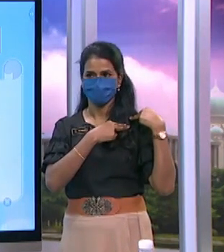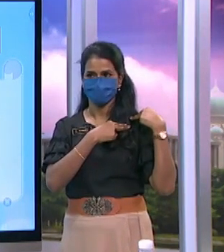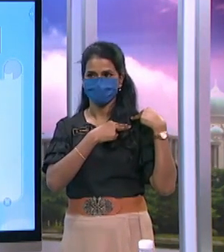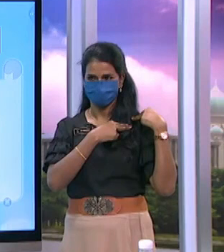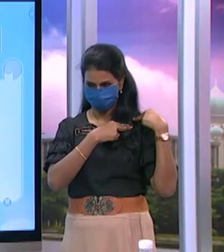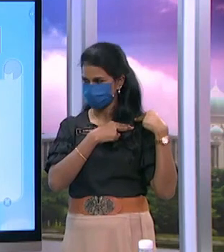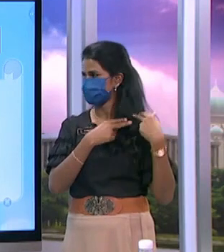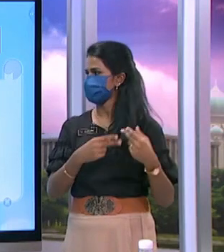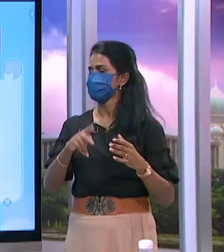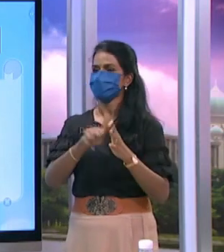Okey.